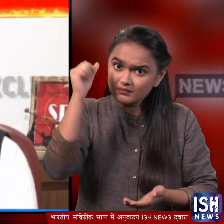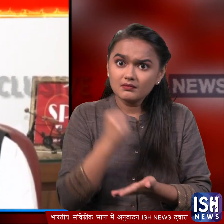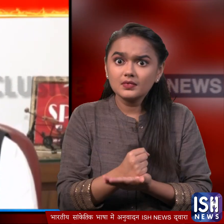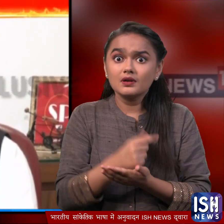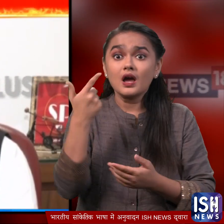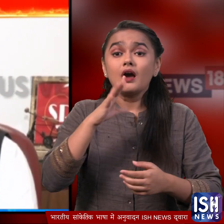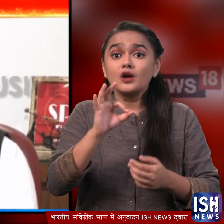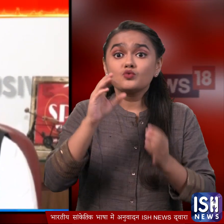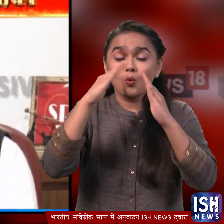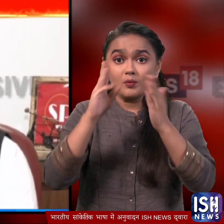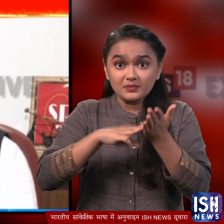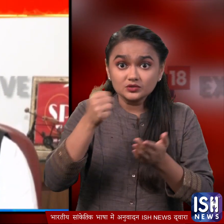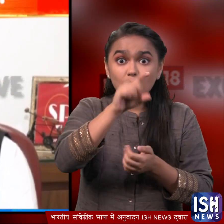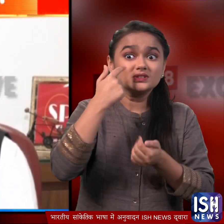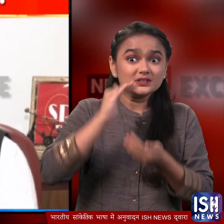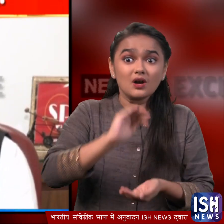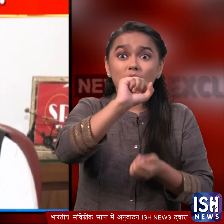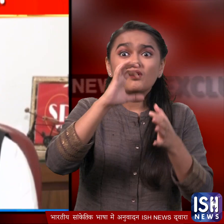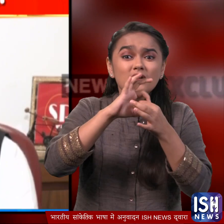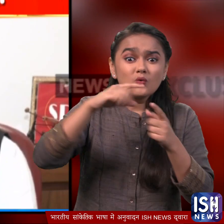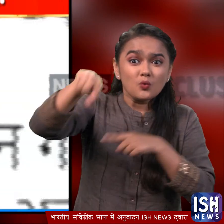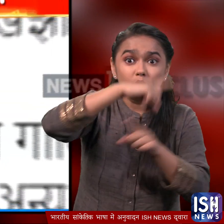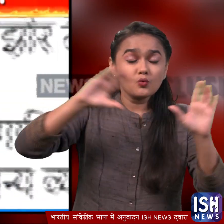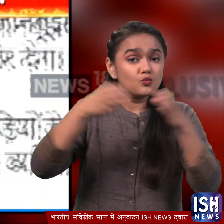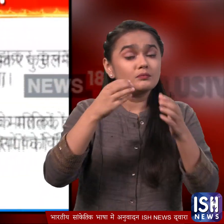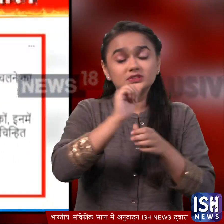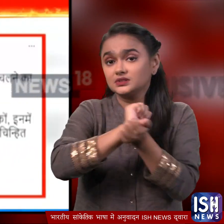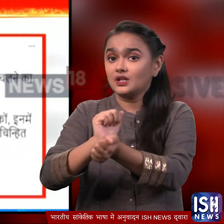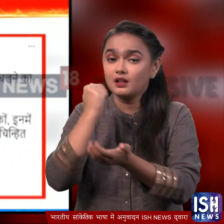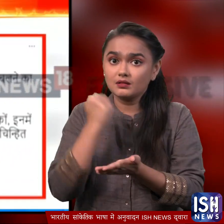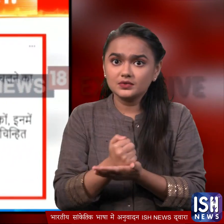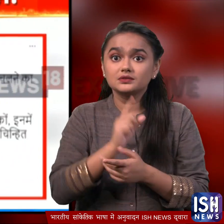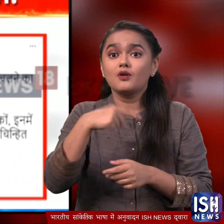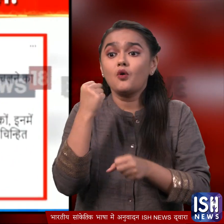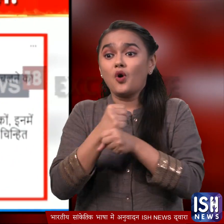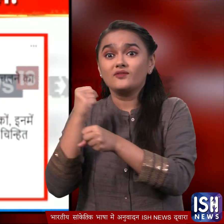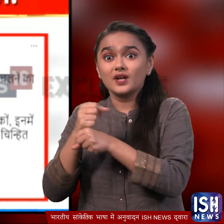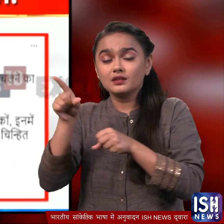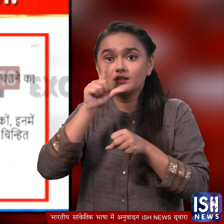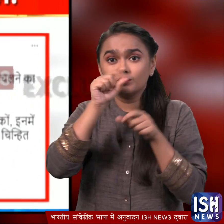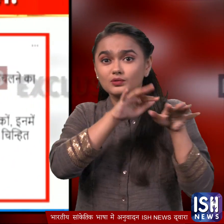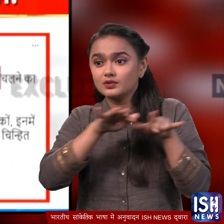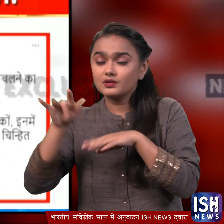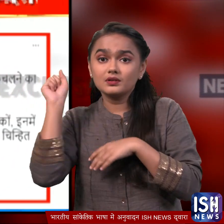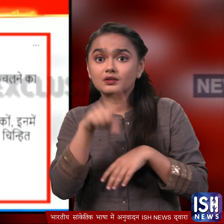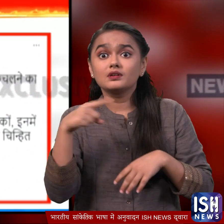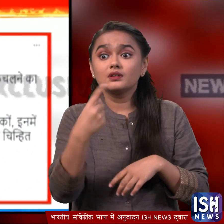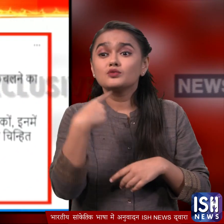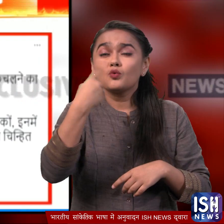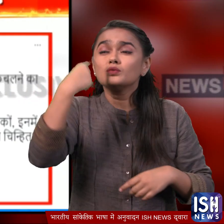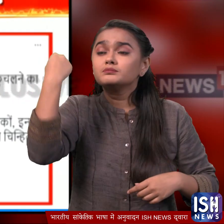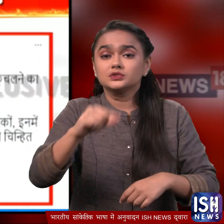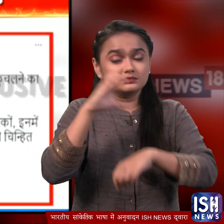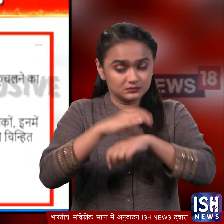गृह राज्य मंत्री हैं, उनके बेटे और उनके साथी जितने भी जेल जाएं। तो वहीं वरुण गांधी ने ट्वीट में 2 टूक लिखा कि आरोपियों की जल्द गिरफ्तारी